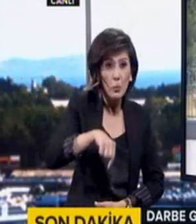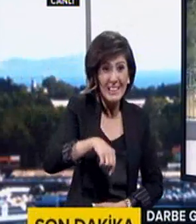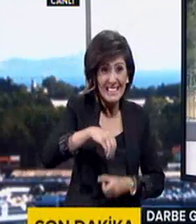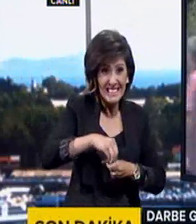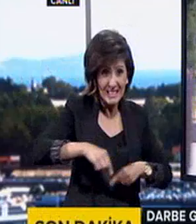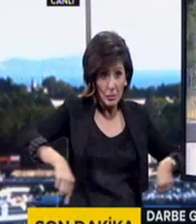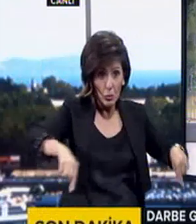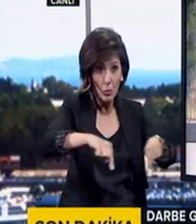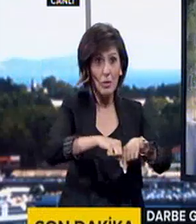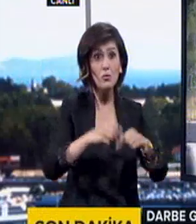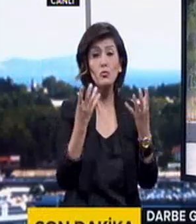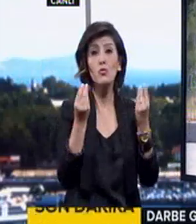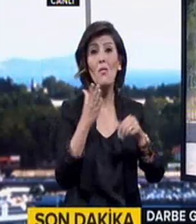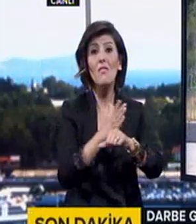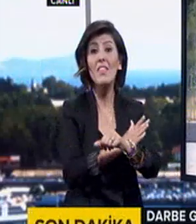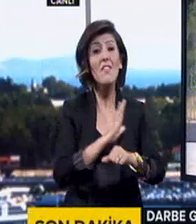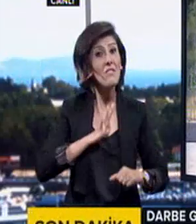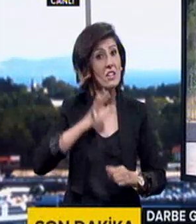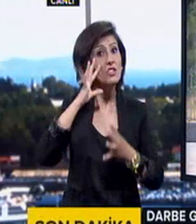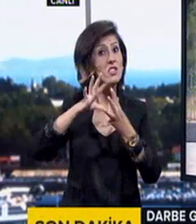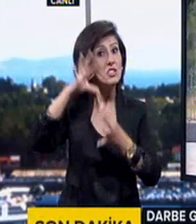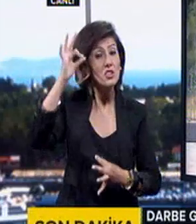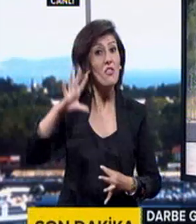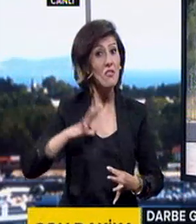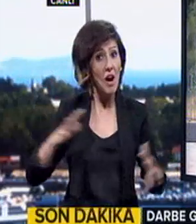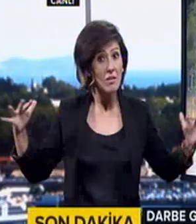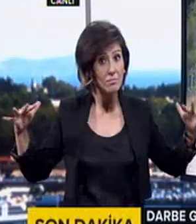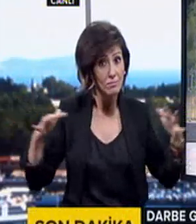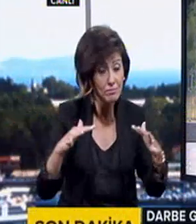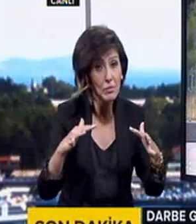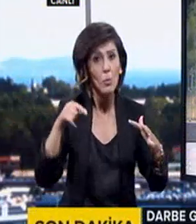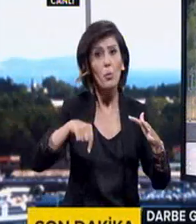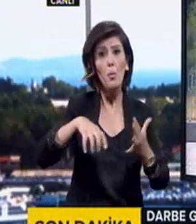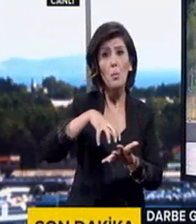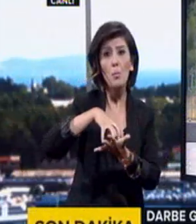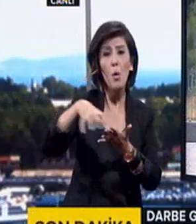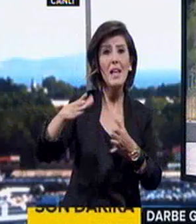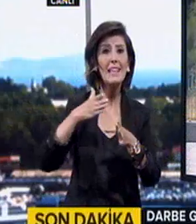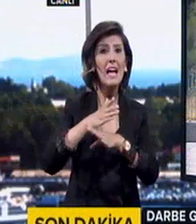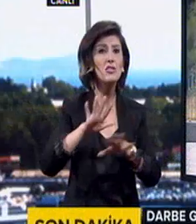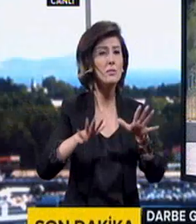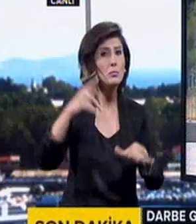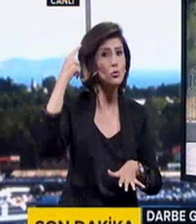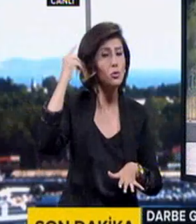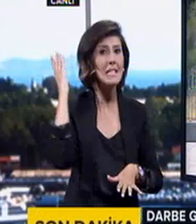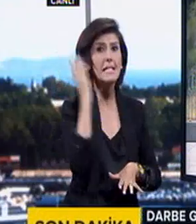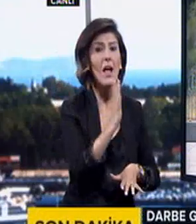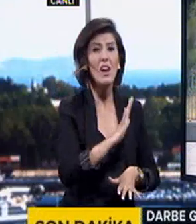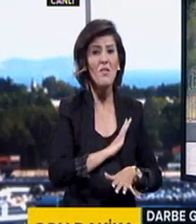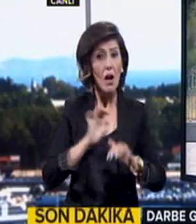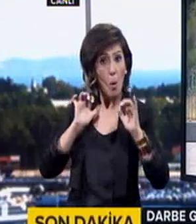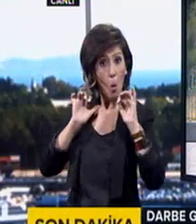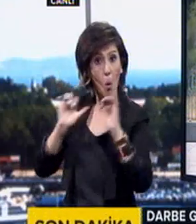alanda oldukça fazla vatandaş geçişi de sağlanıyor. Bu yüzden bu bölgede gerçekleştirilmesi düşünülen saldırıyı önlemek